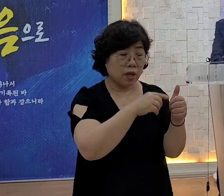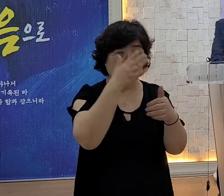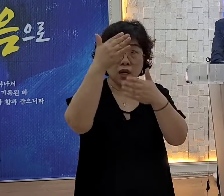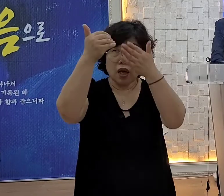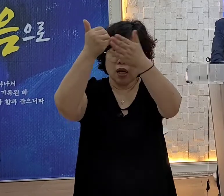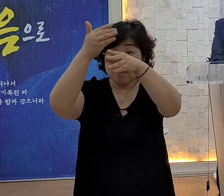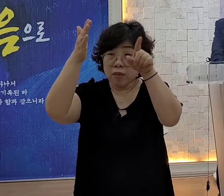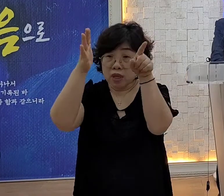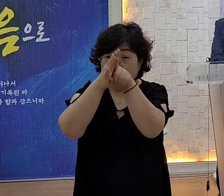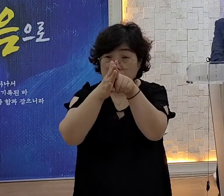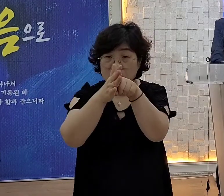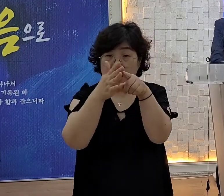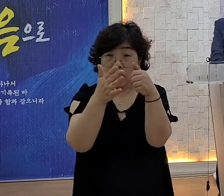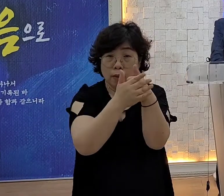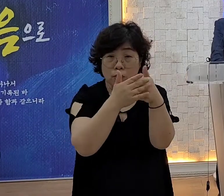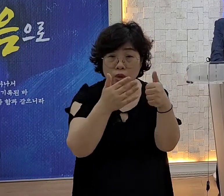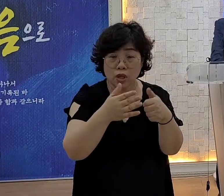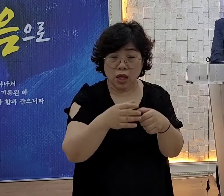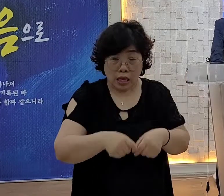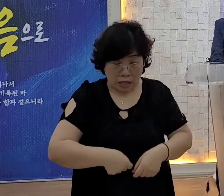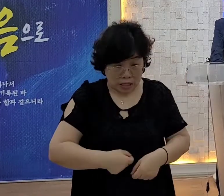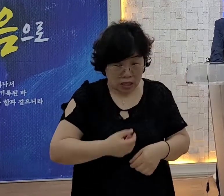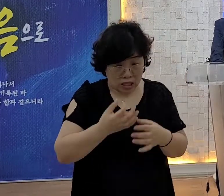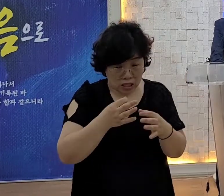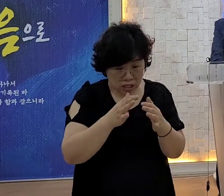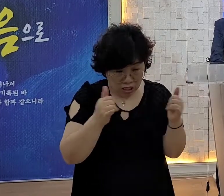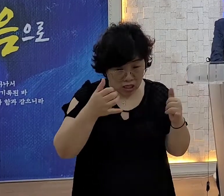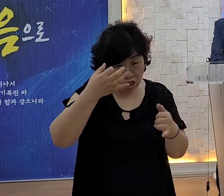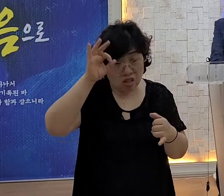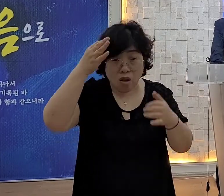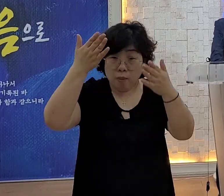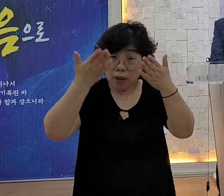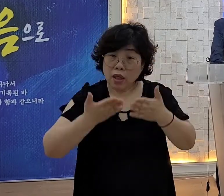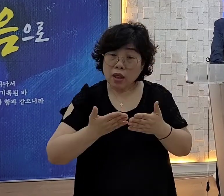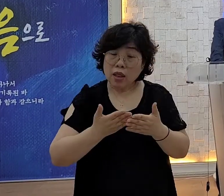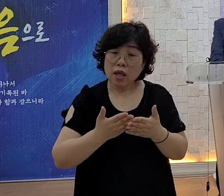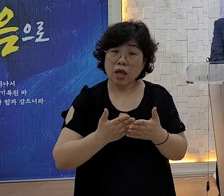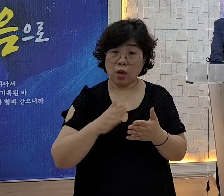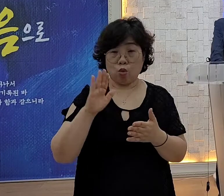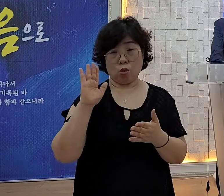그것이 그에게 의로 여겨진 바 되었다라는.